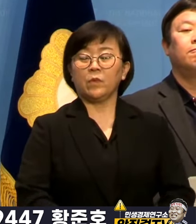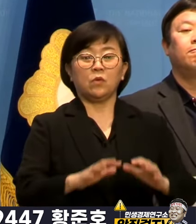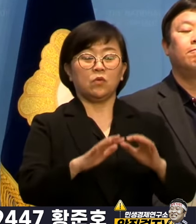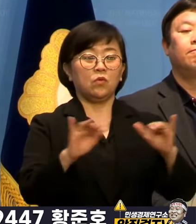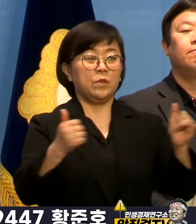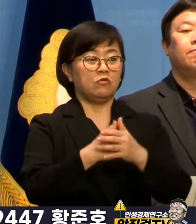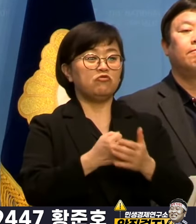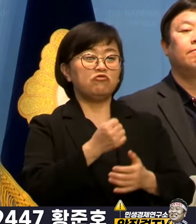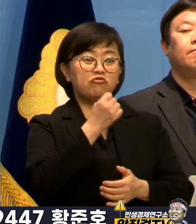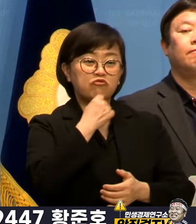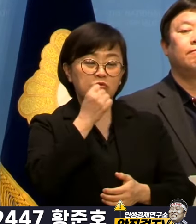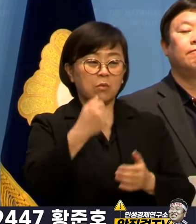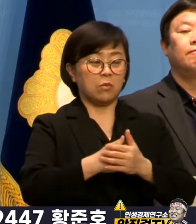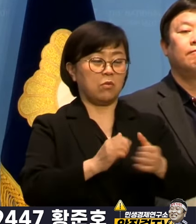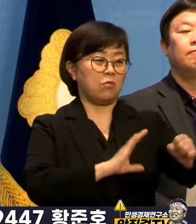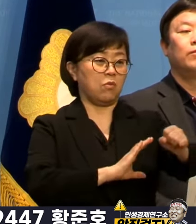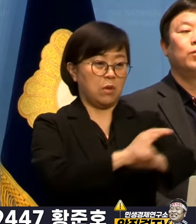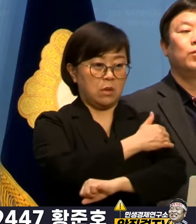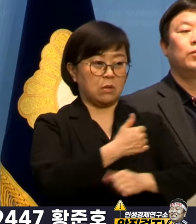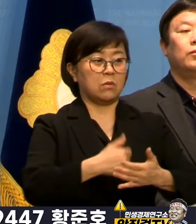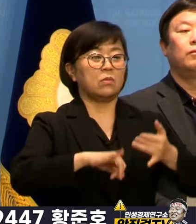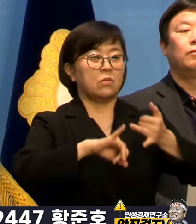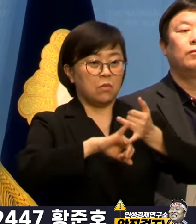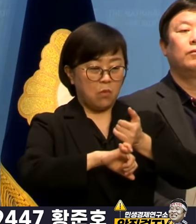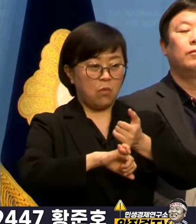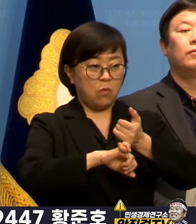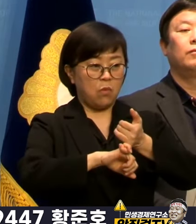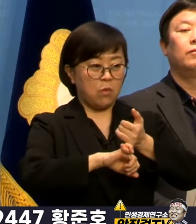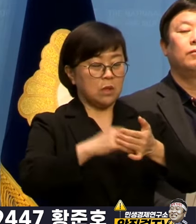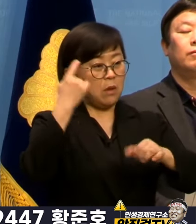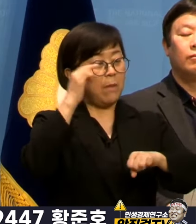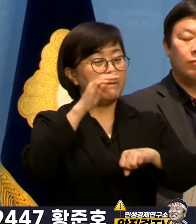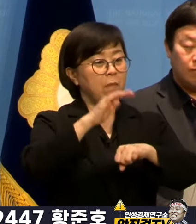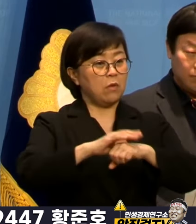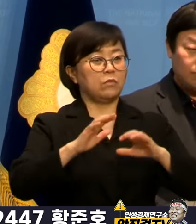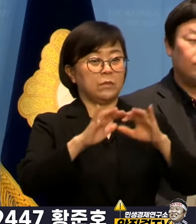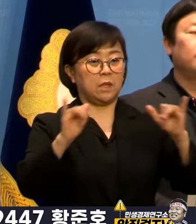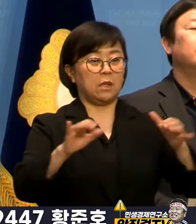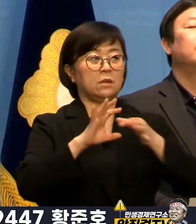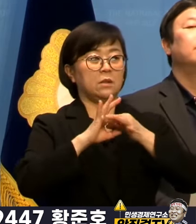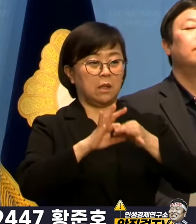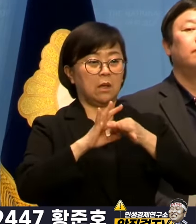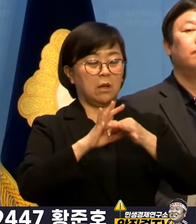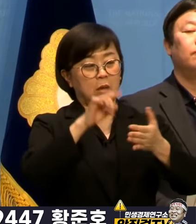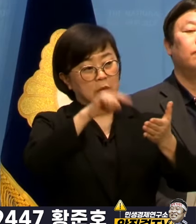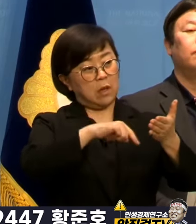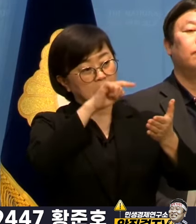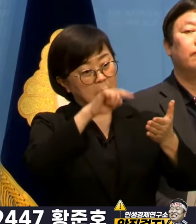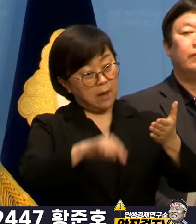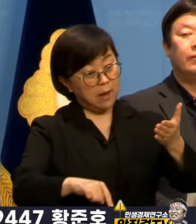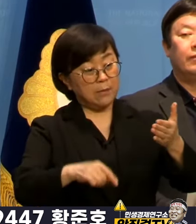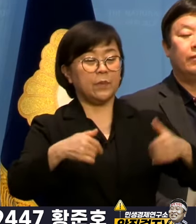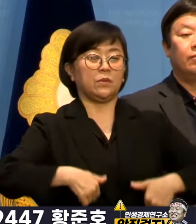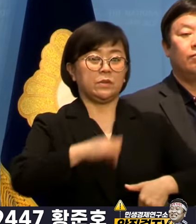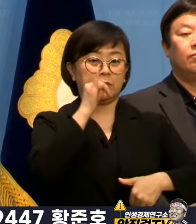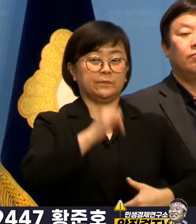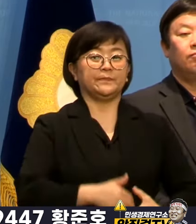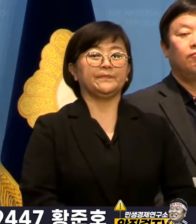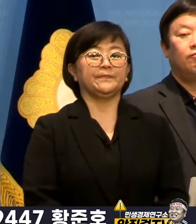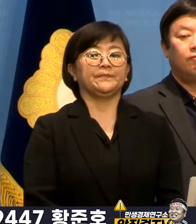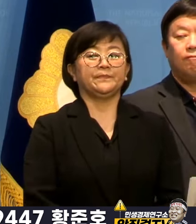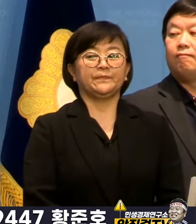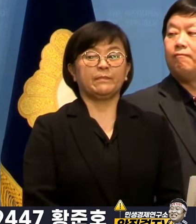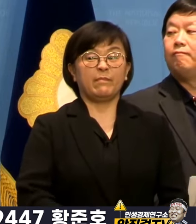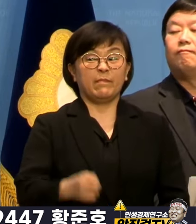국민을 우습게 본 권력은 반드시 현명한 국민들에 의해 그 대가를 응당하게 치르게 될